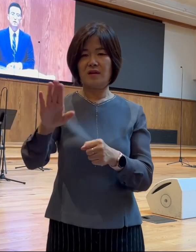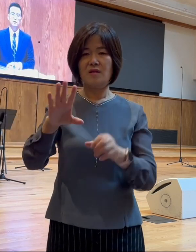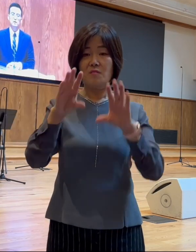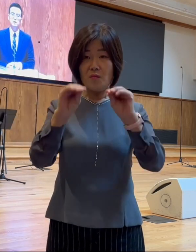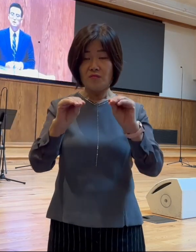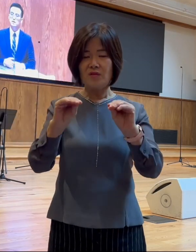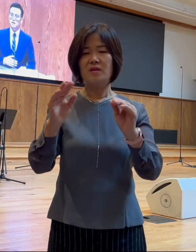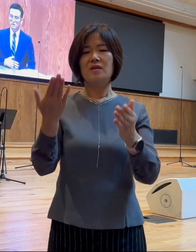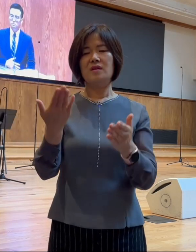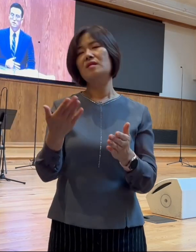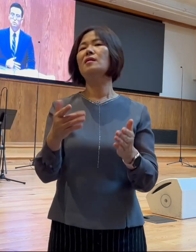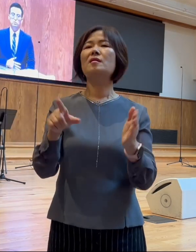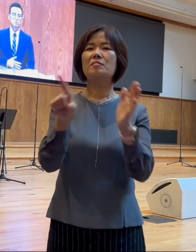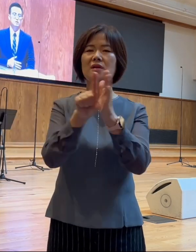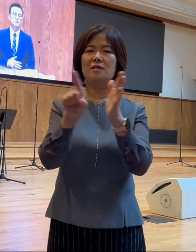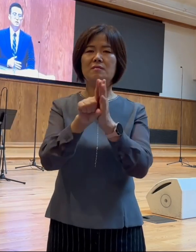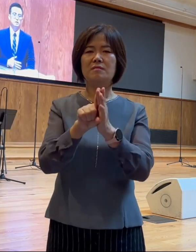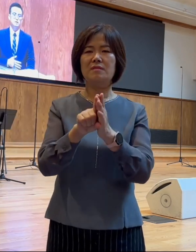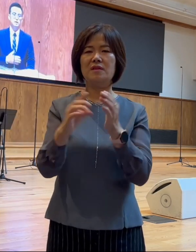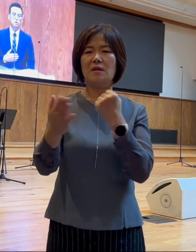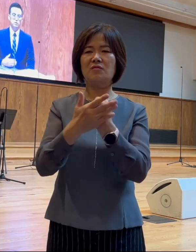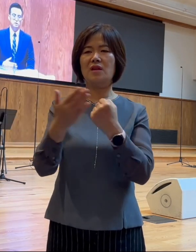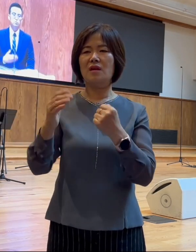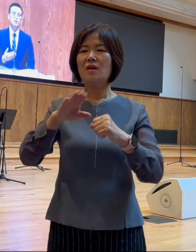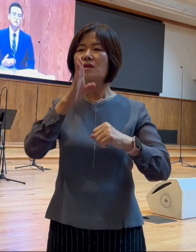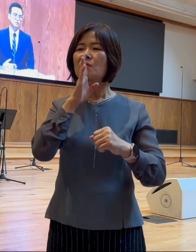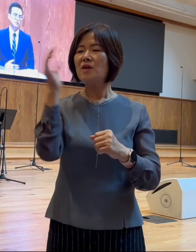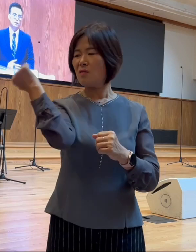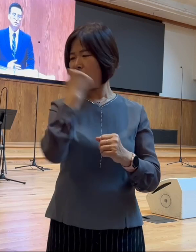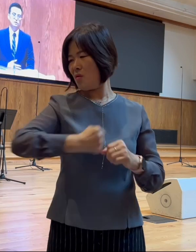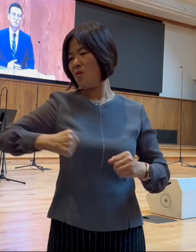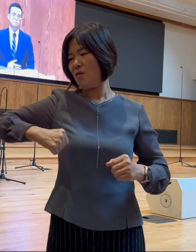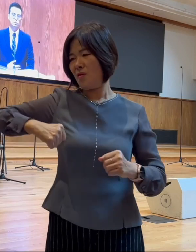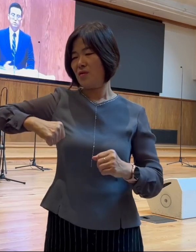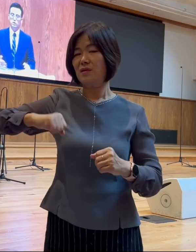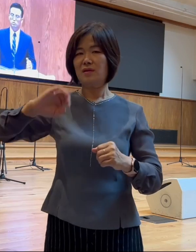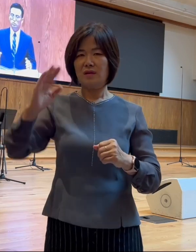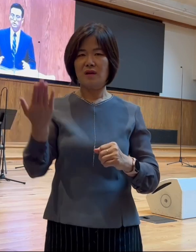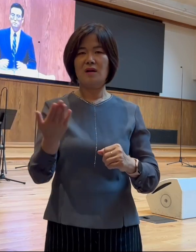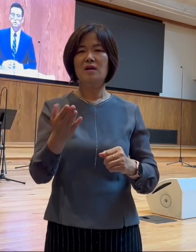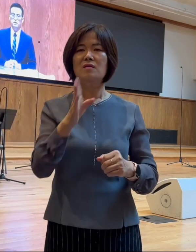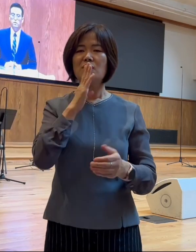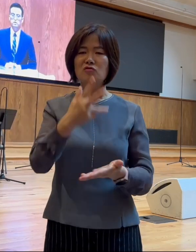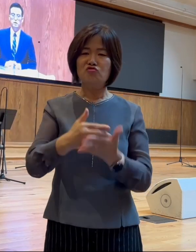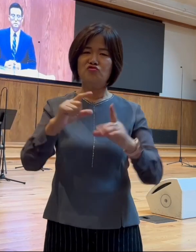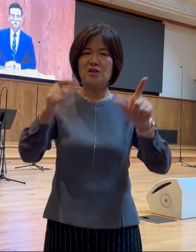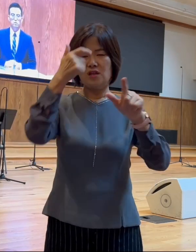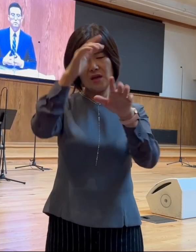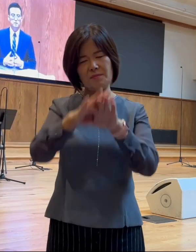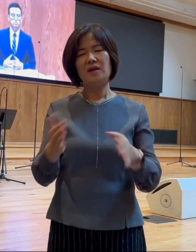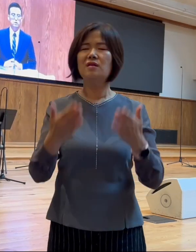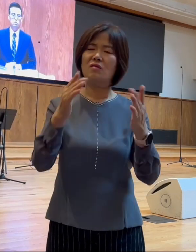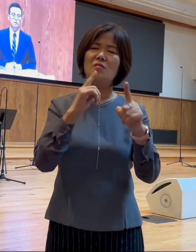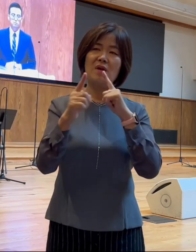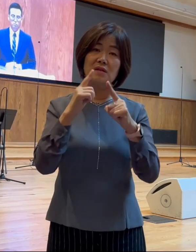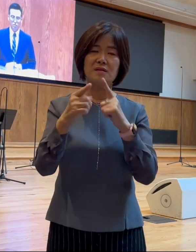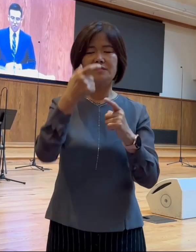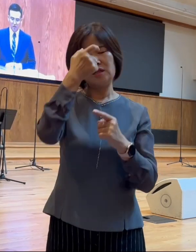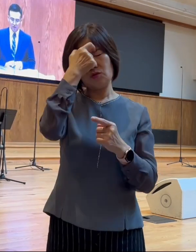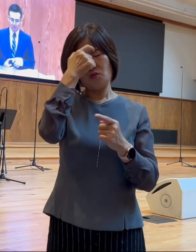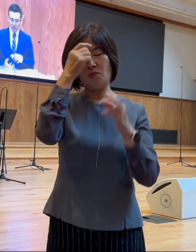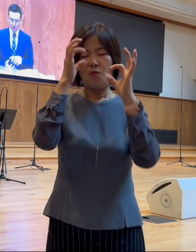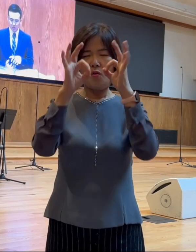멈추는데, 신앙 양심상 혹은 신앙의 어떤 습관이 있으니까요, 혹은 이렇게 주일 예배 때 나와서 예배 드리고 말씀 기도하다